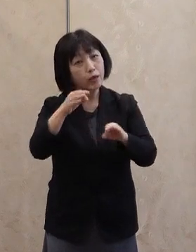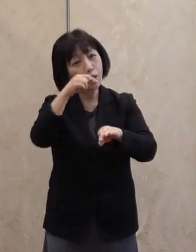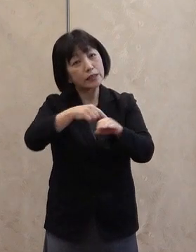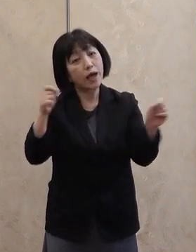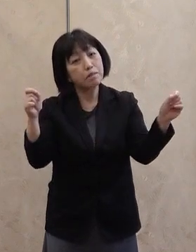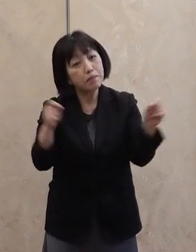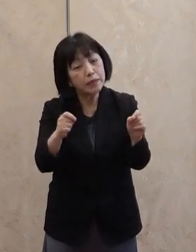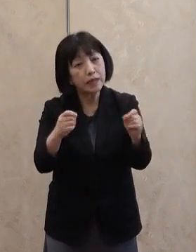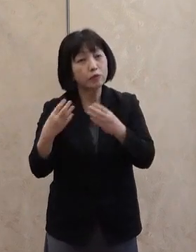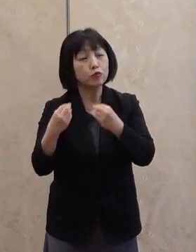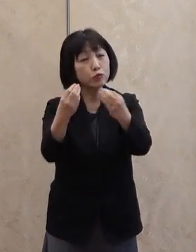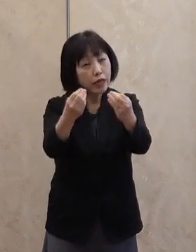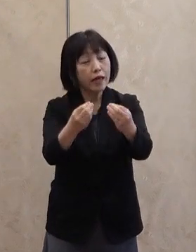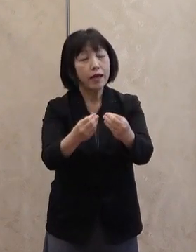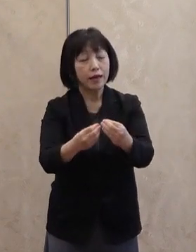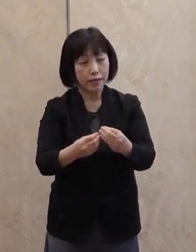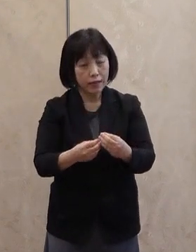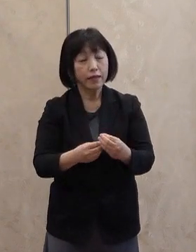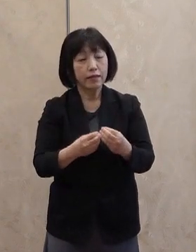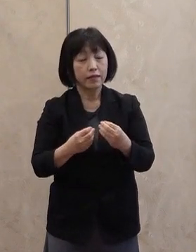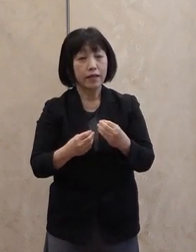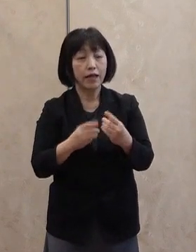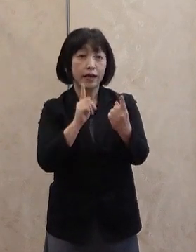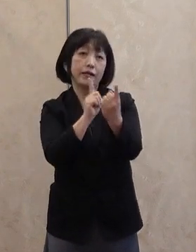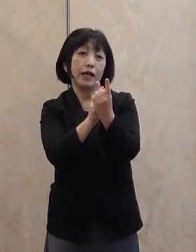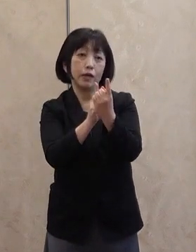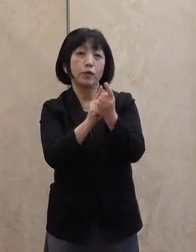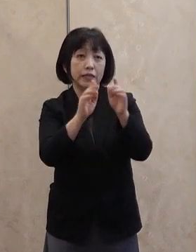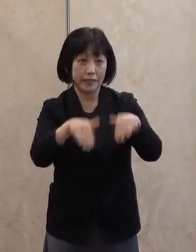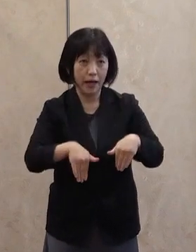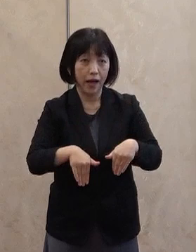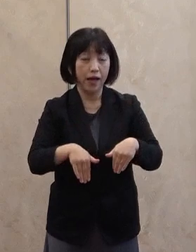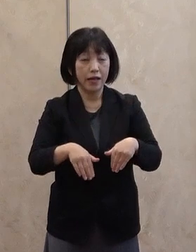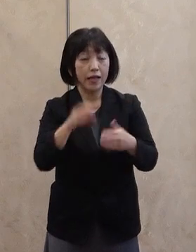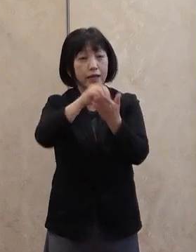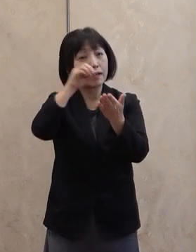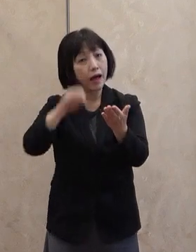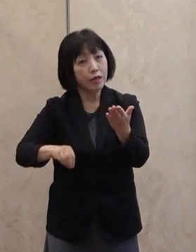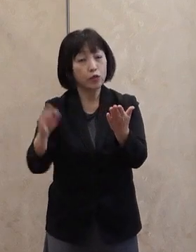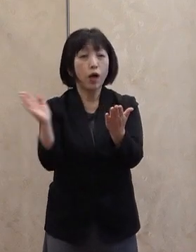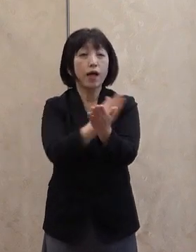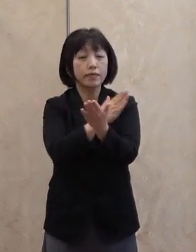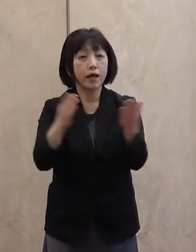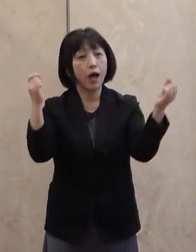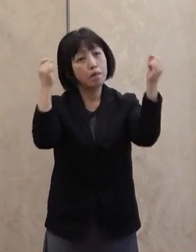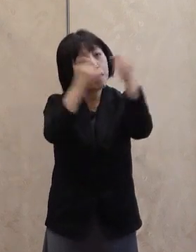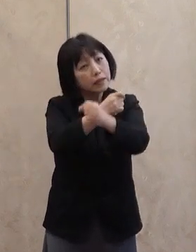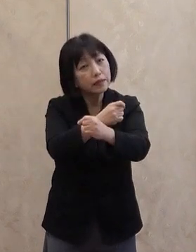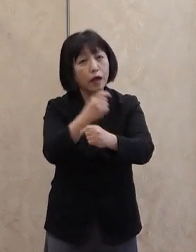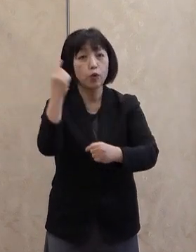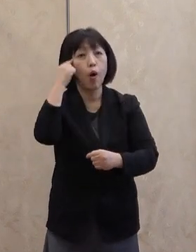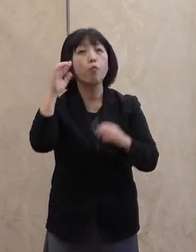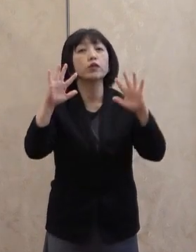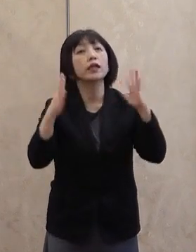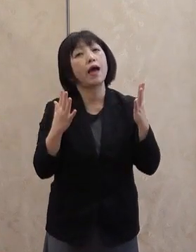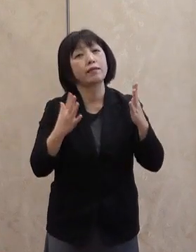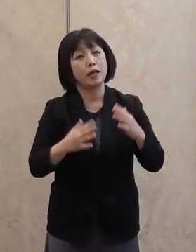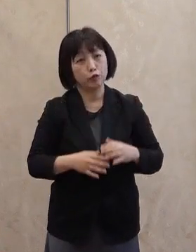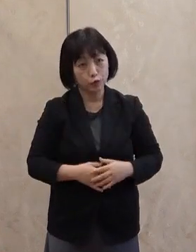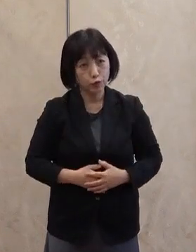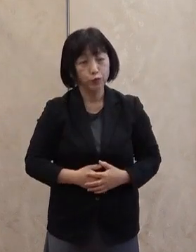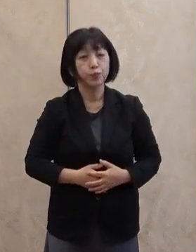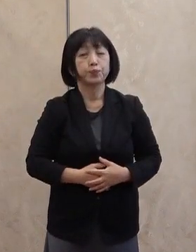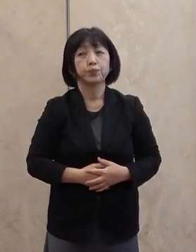ているということですから、その解除の判断自体が間違ってたとは思っていません。